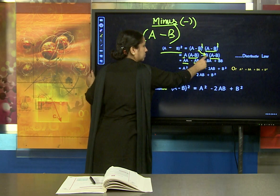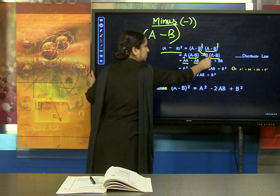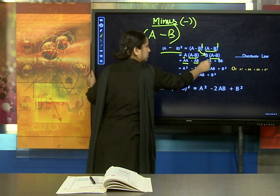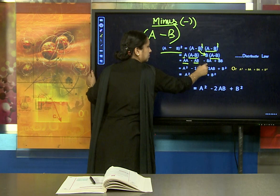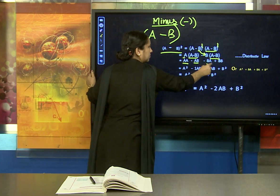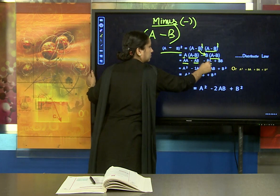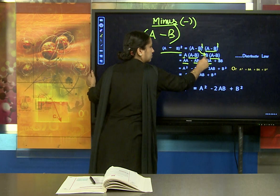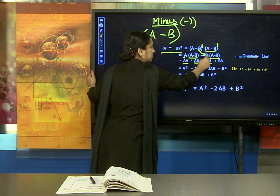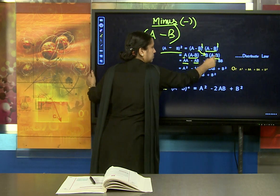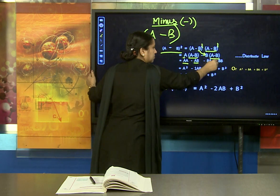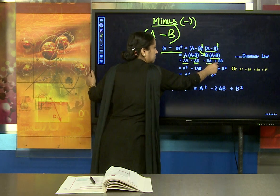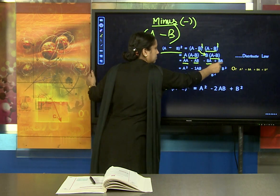हुआ।